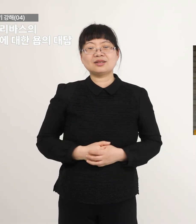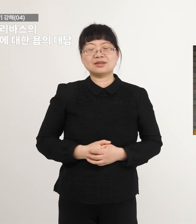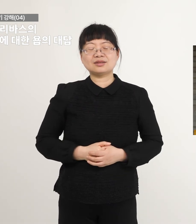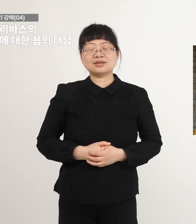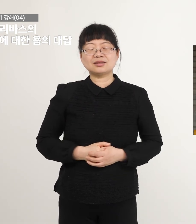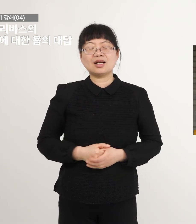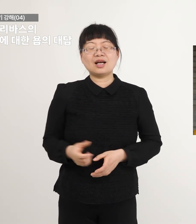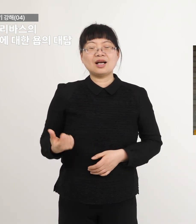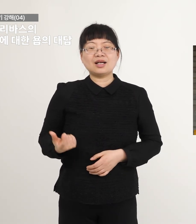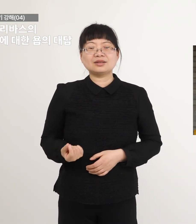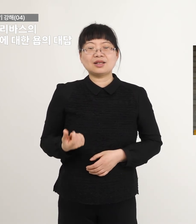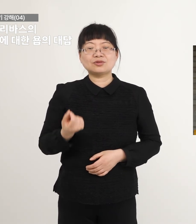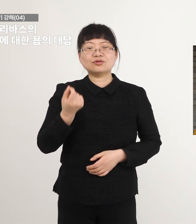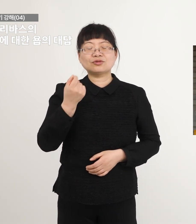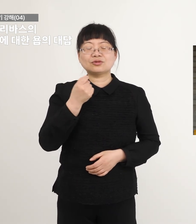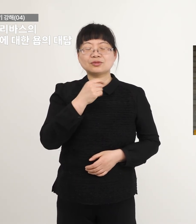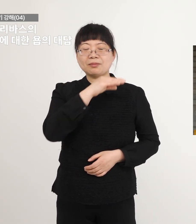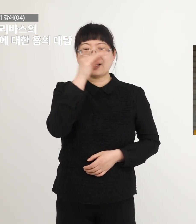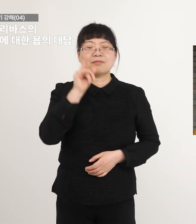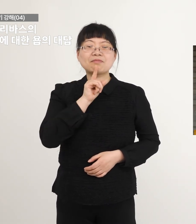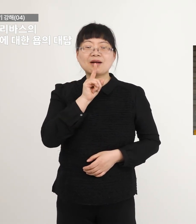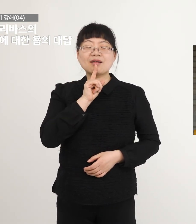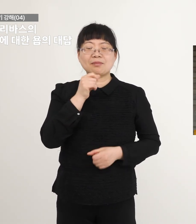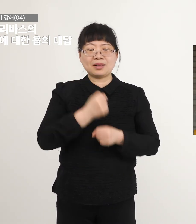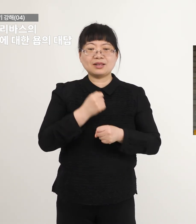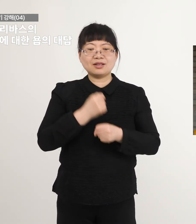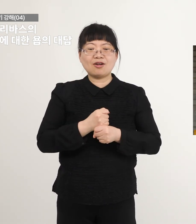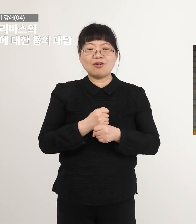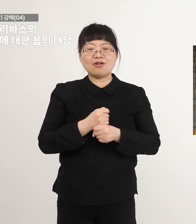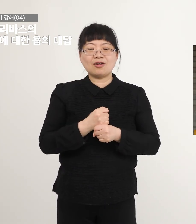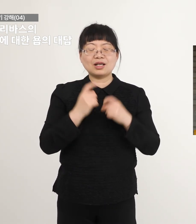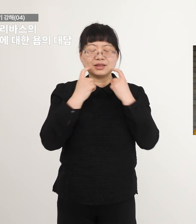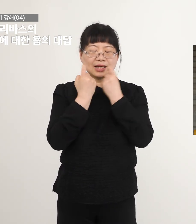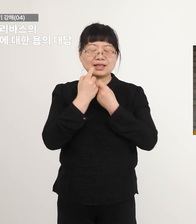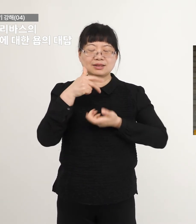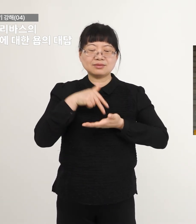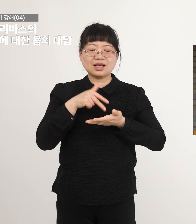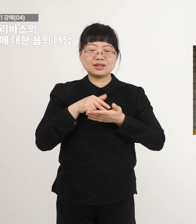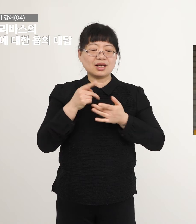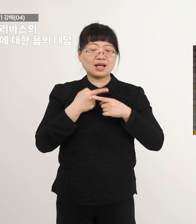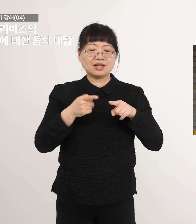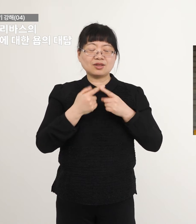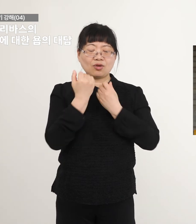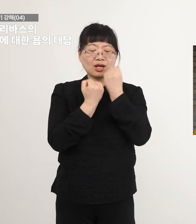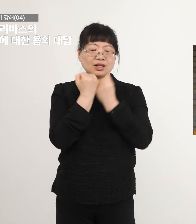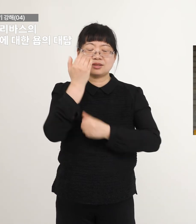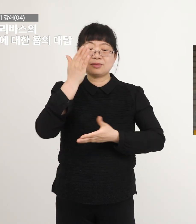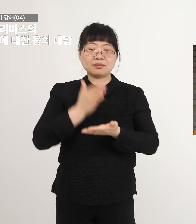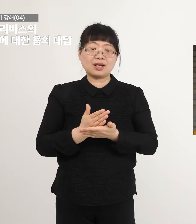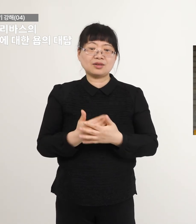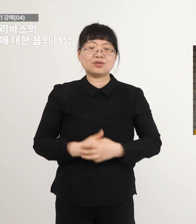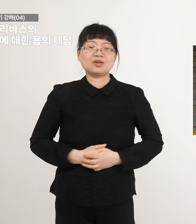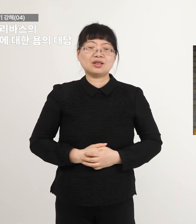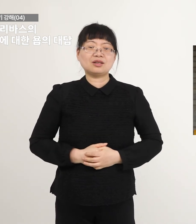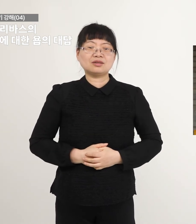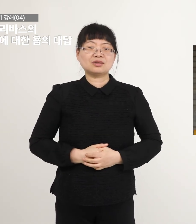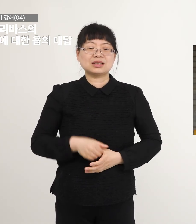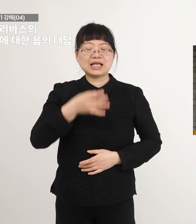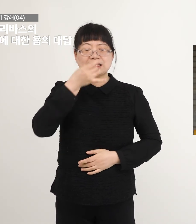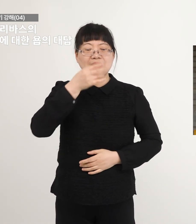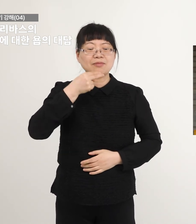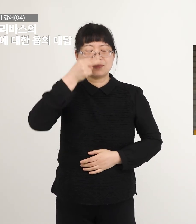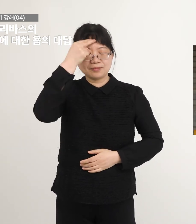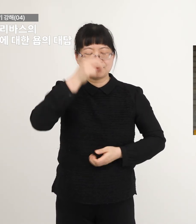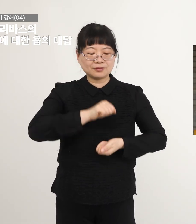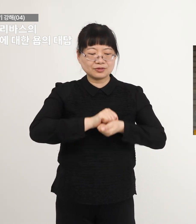정답 자꾸 만들어서 주관적인 분석하고 해석하지 말고 야, 막걸리나 한잔 하러